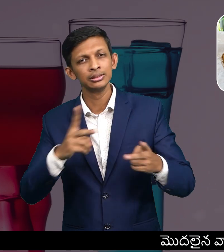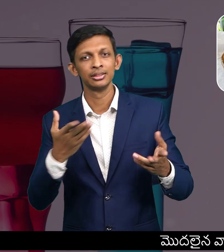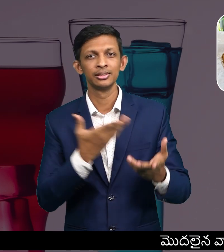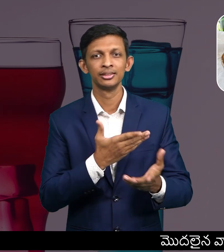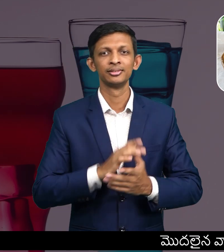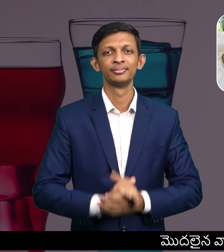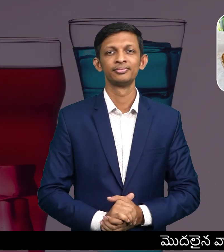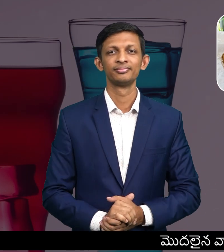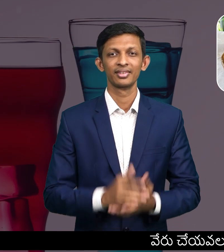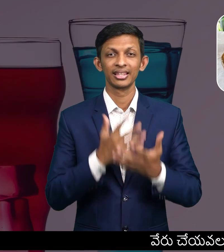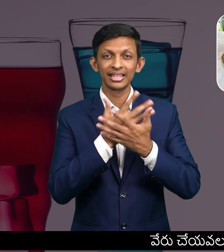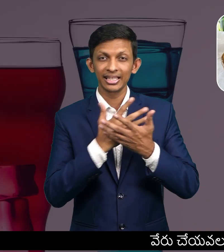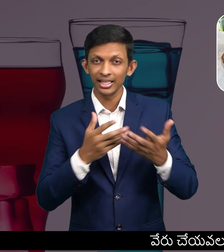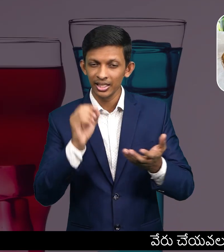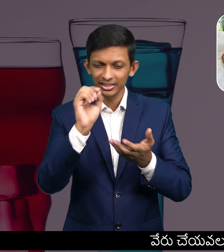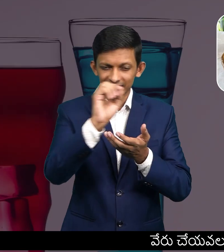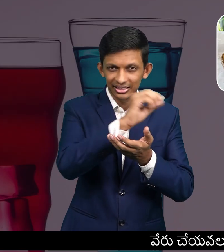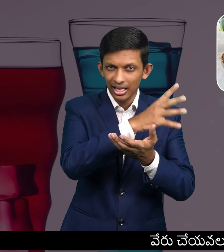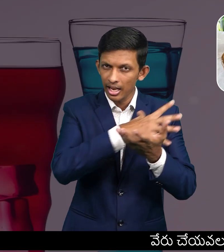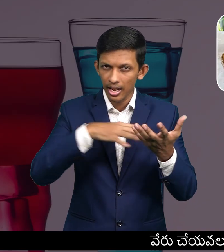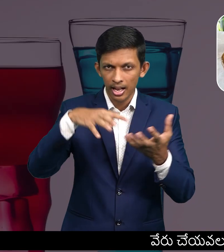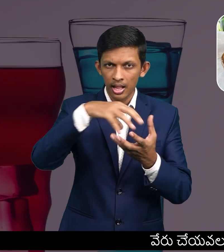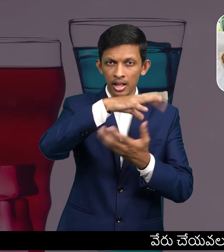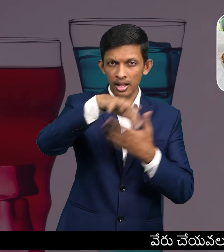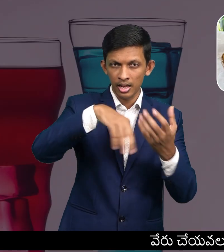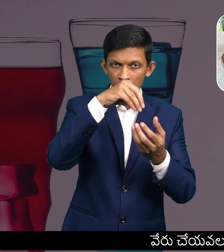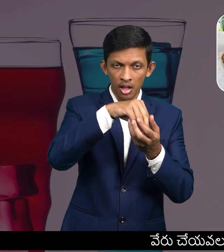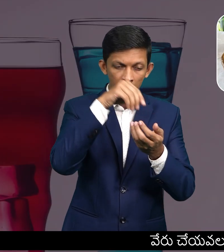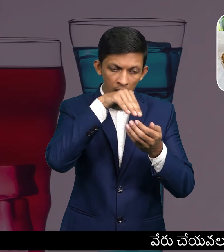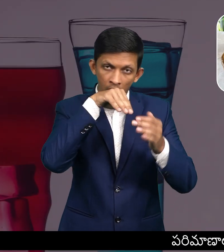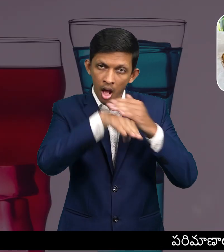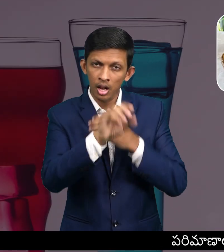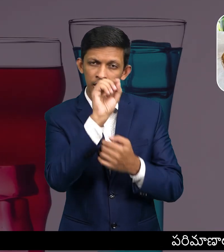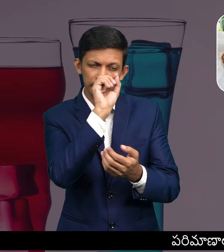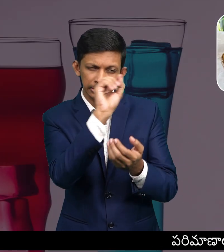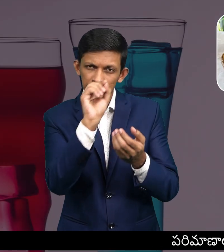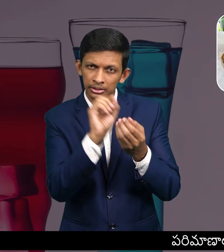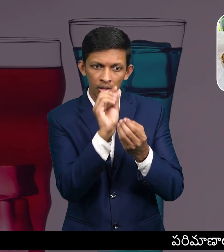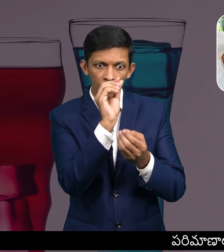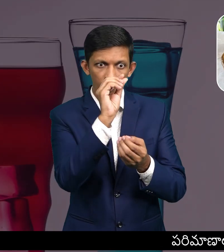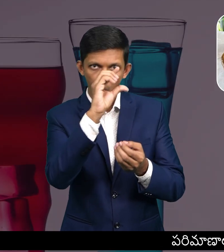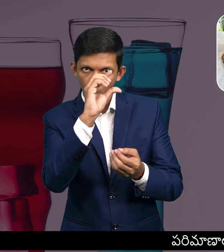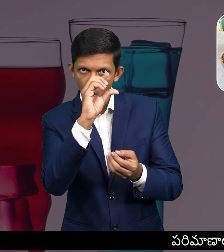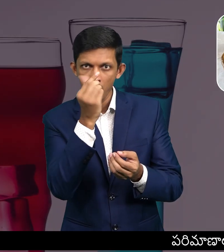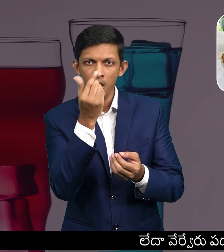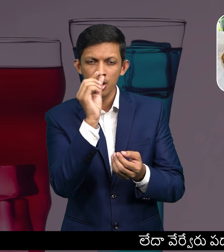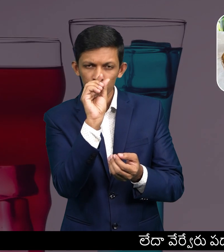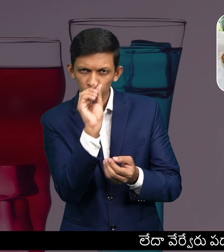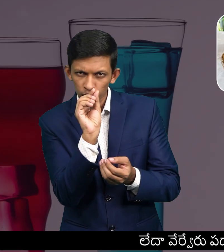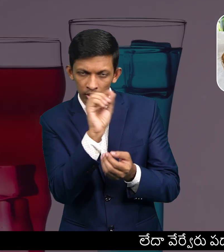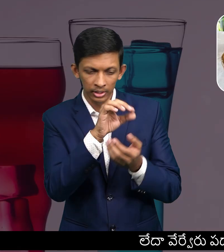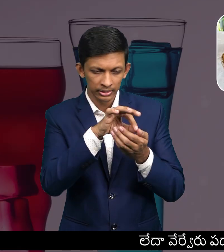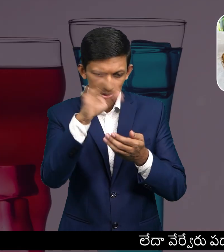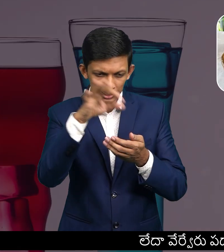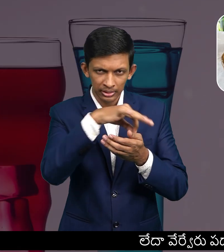చేస్తాం. వేరు చేయవలసిన పదార్థాలు వివిధ పరిమాణాలలో ఉండవచ్చు లేదా వేర్వేరు